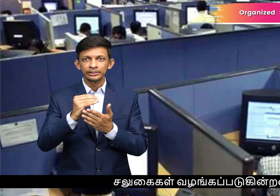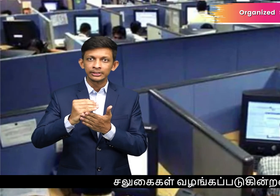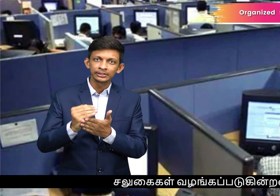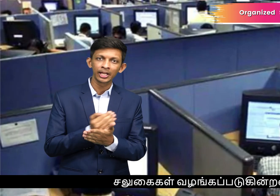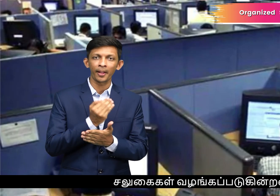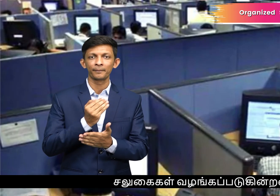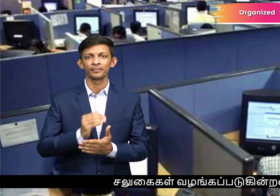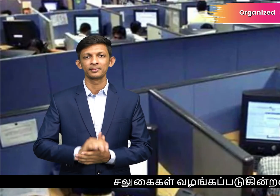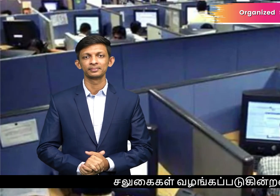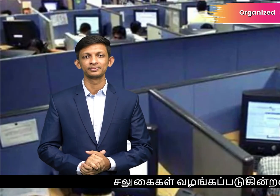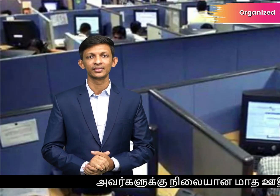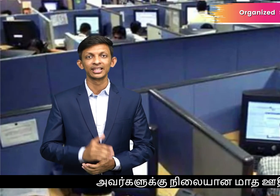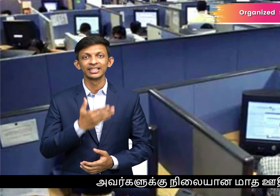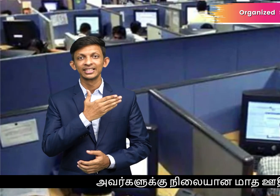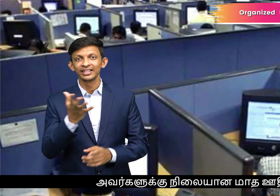வழங்கப்படுகின்றன.